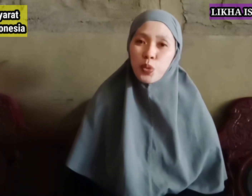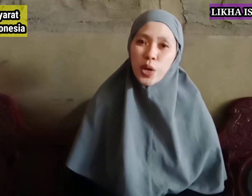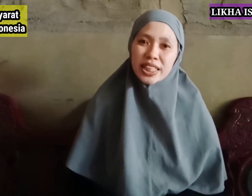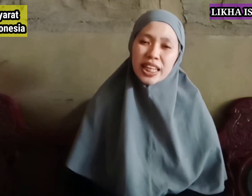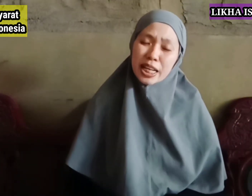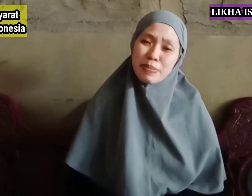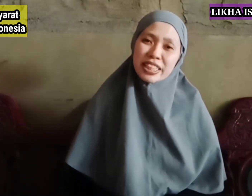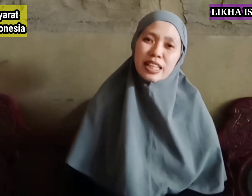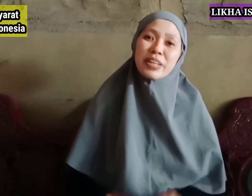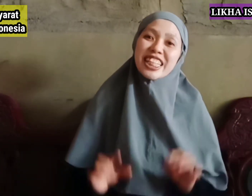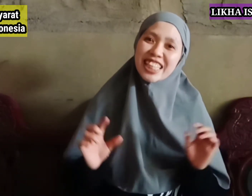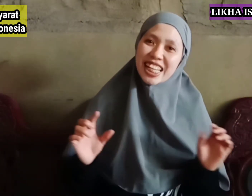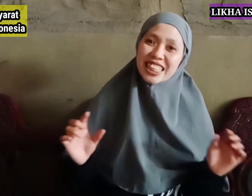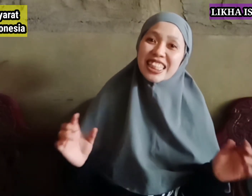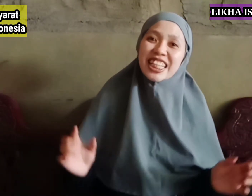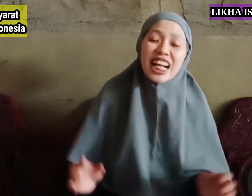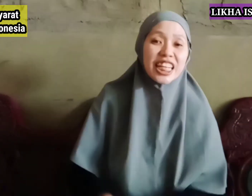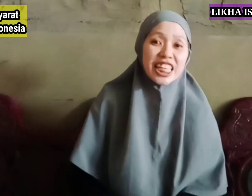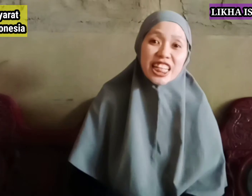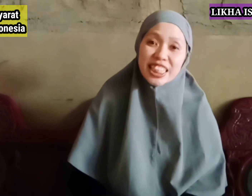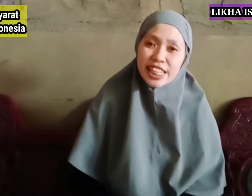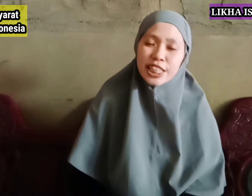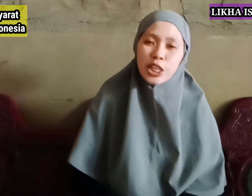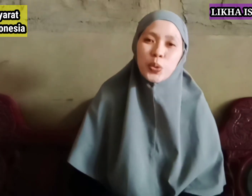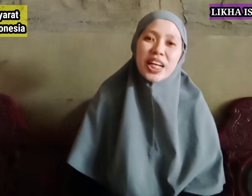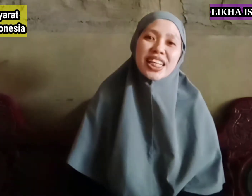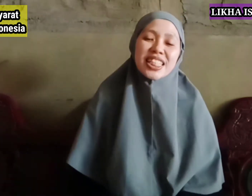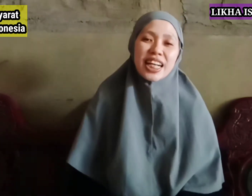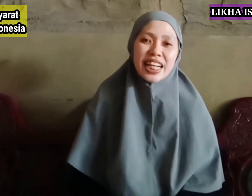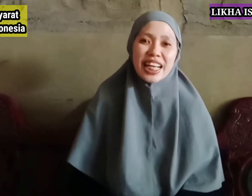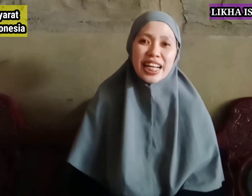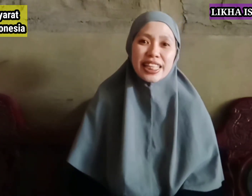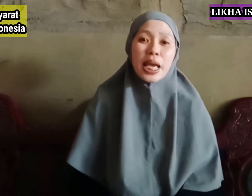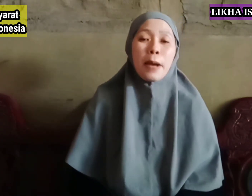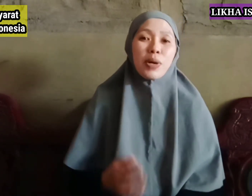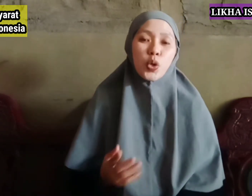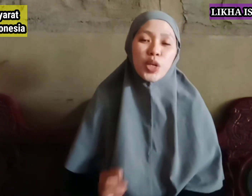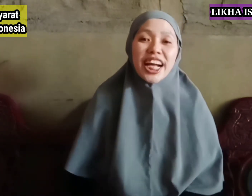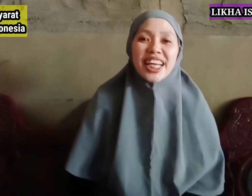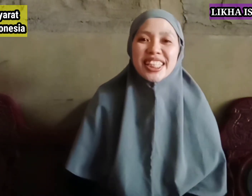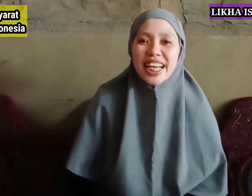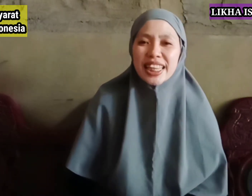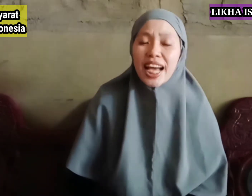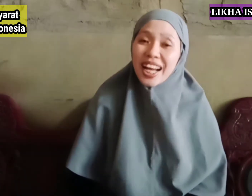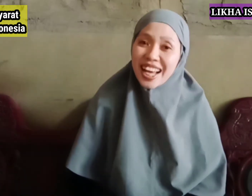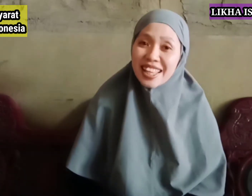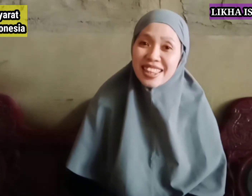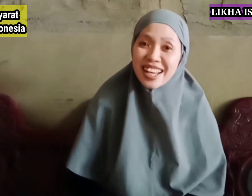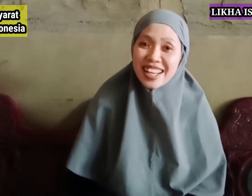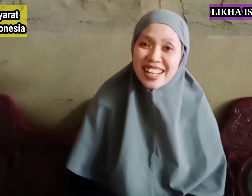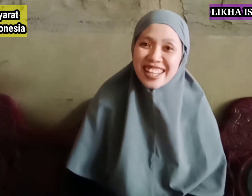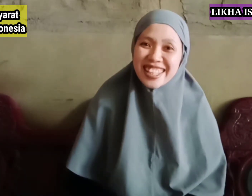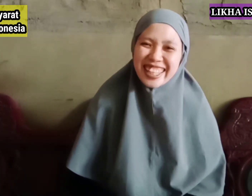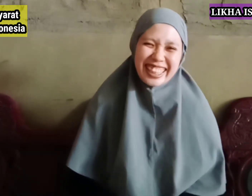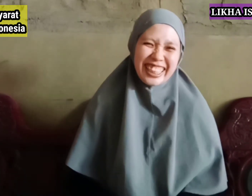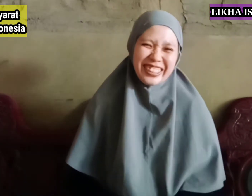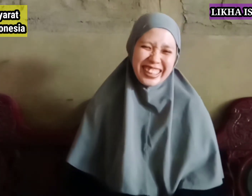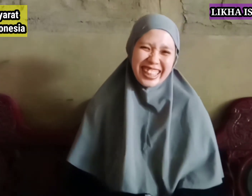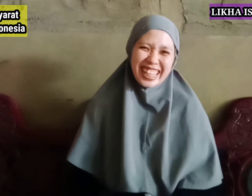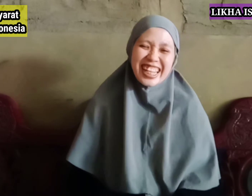membuat kalimat-kalimat isyarat sederhana yang sering kita gunakan sehari-hari menggunakan kata katakanlah